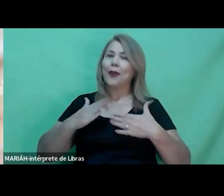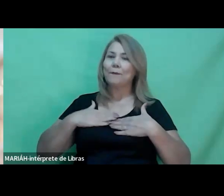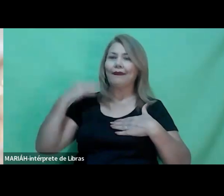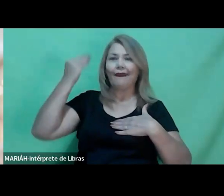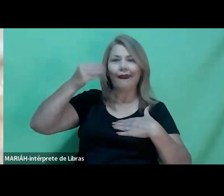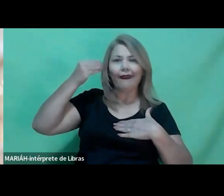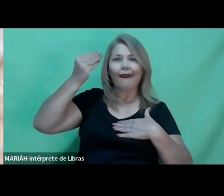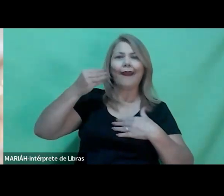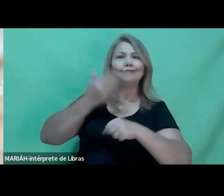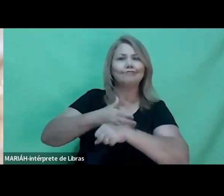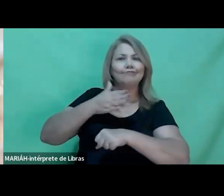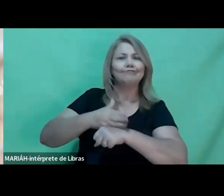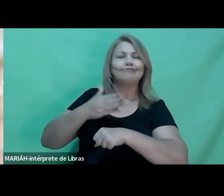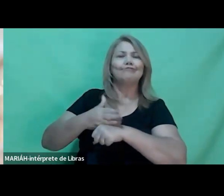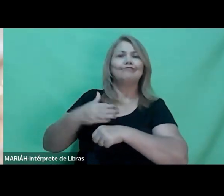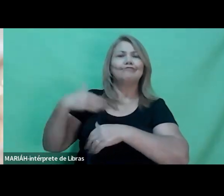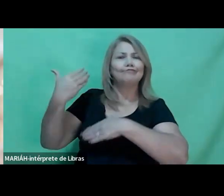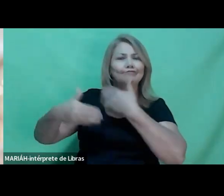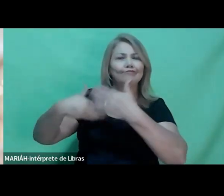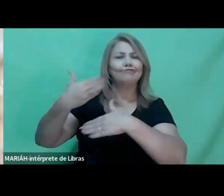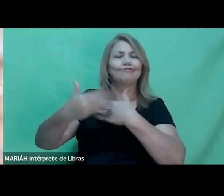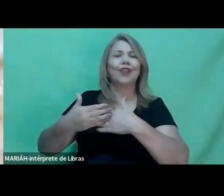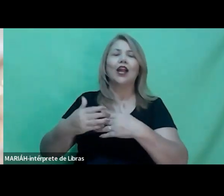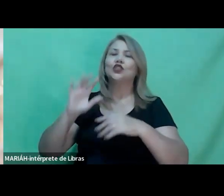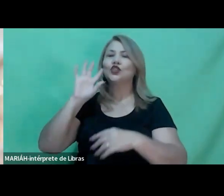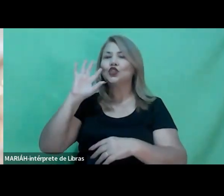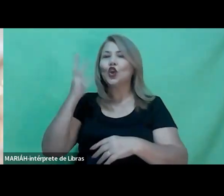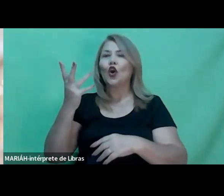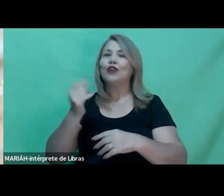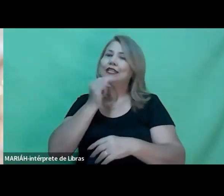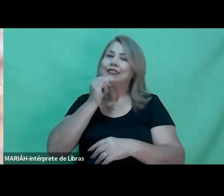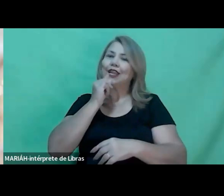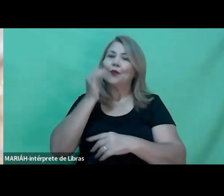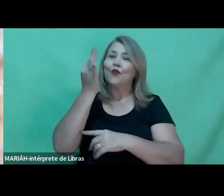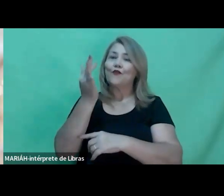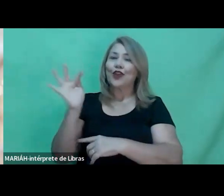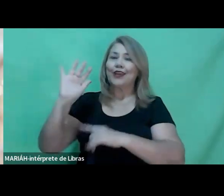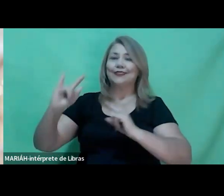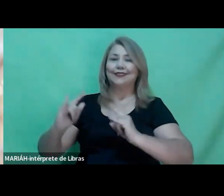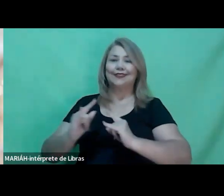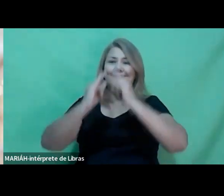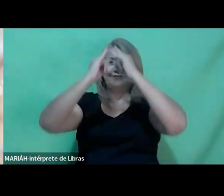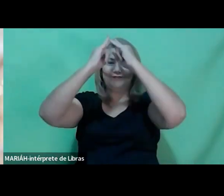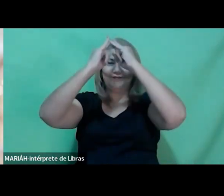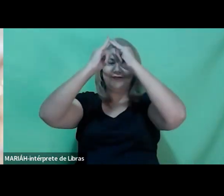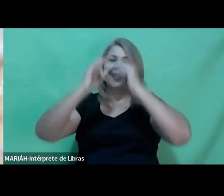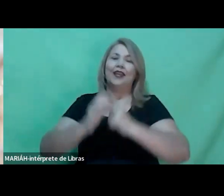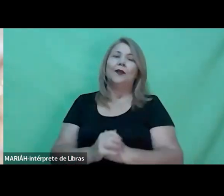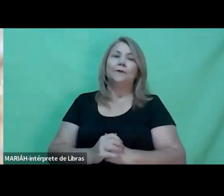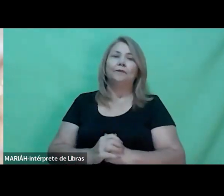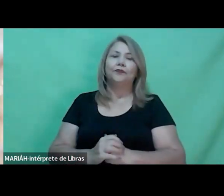solución para la descripción de la torre de eel en París sí Y es permitir que la persona soro siega pueda